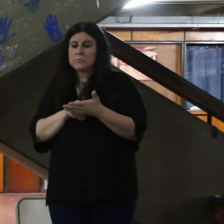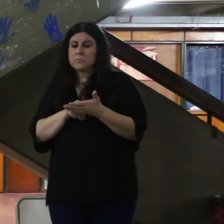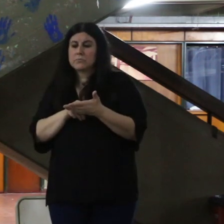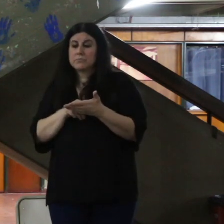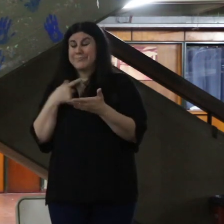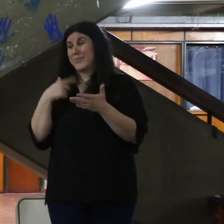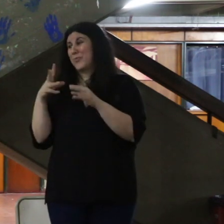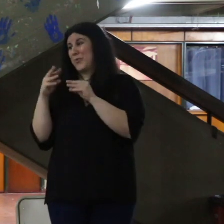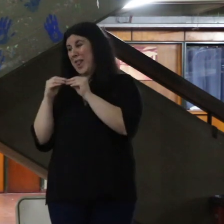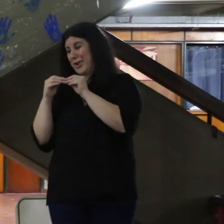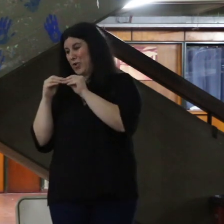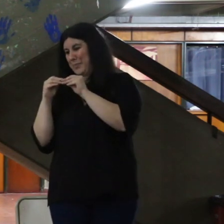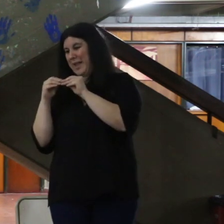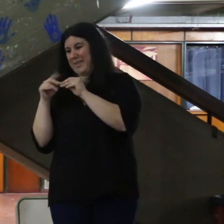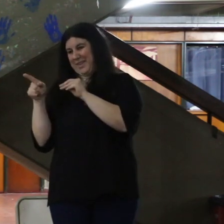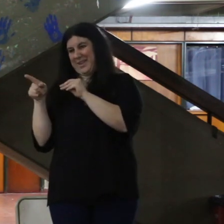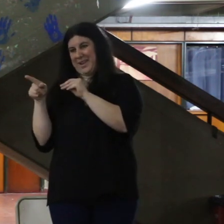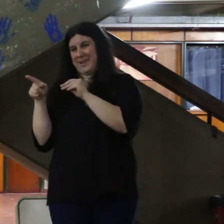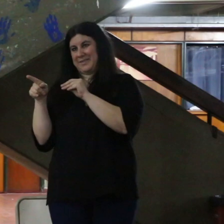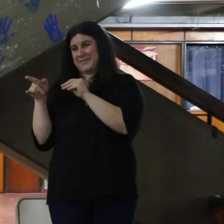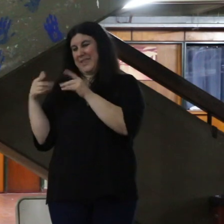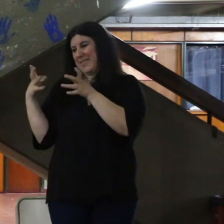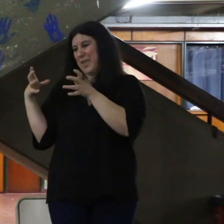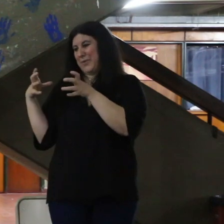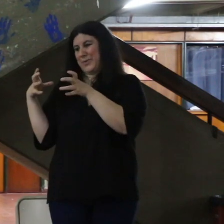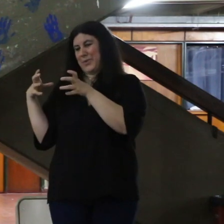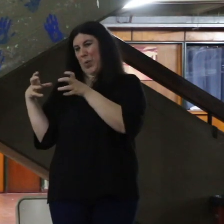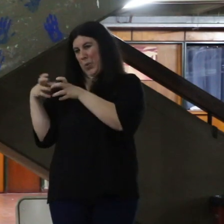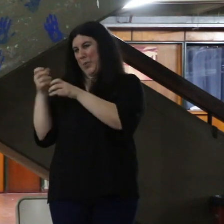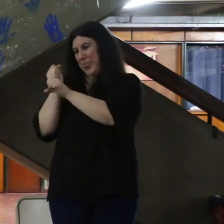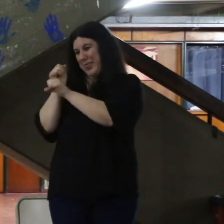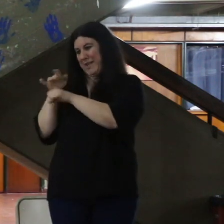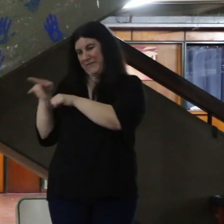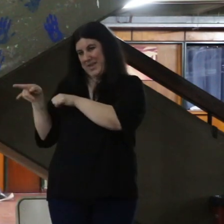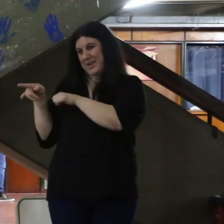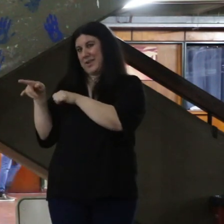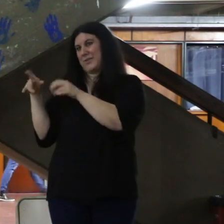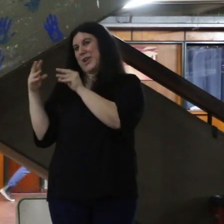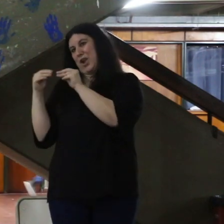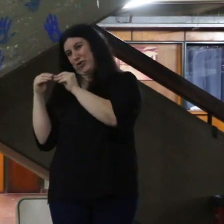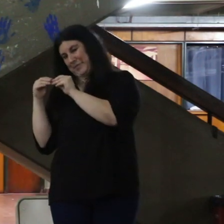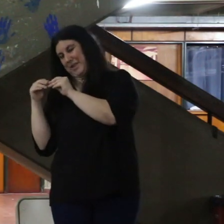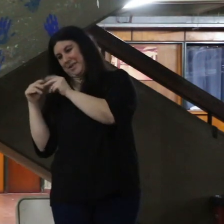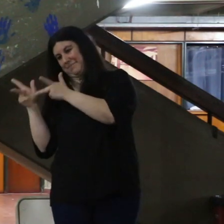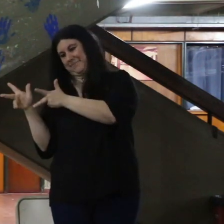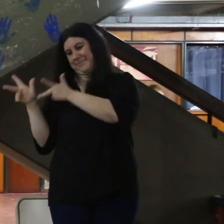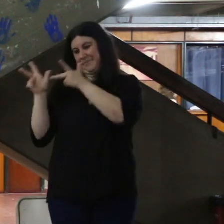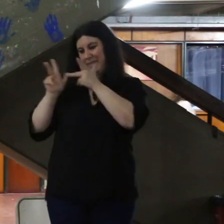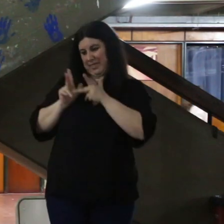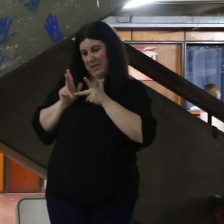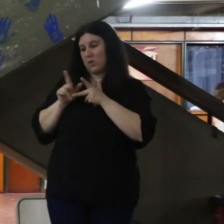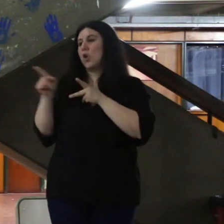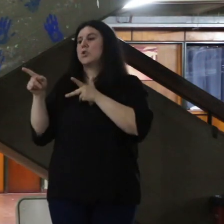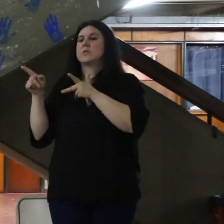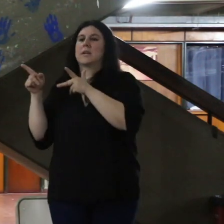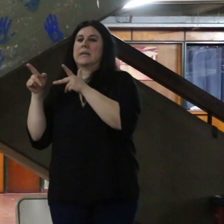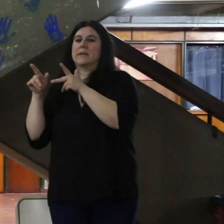dicho a una compañera del lugar donde milita, donde trabaja hace muchos años con jóvenes en conflicto con la